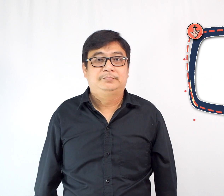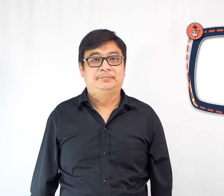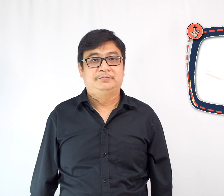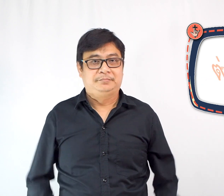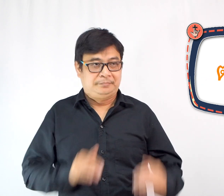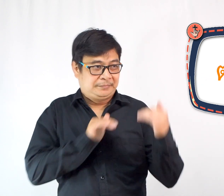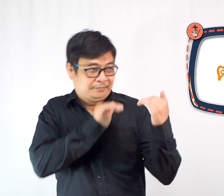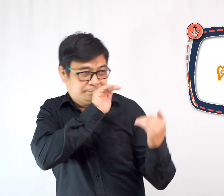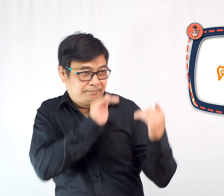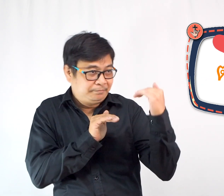ต่อรอง